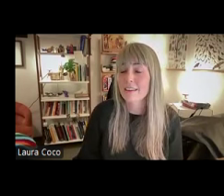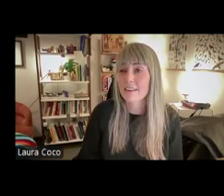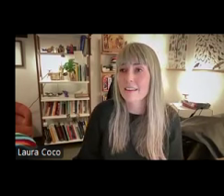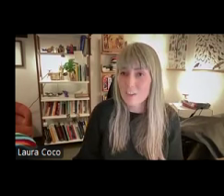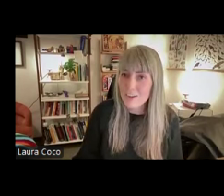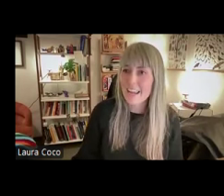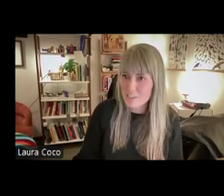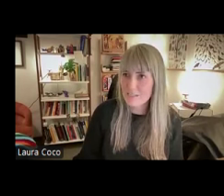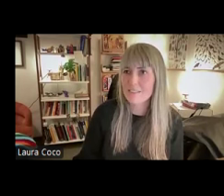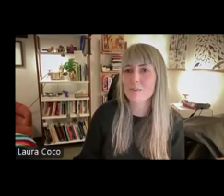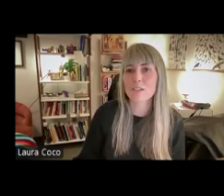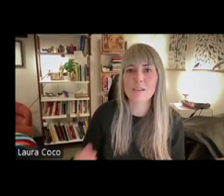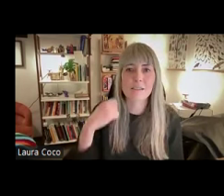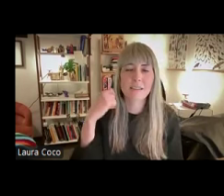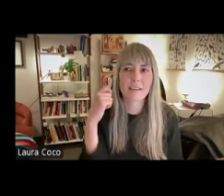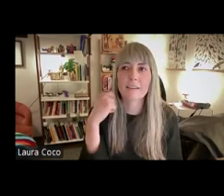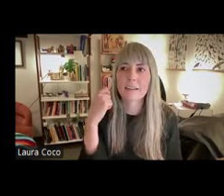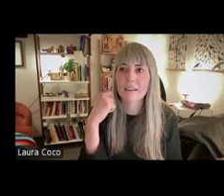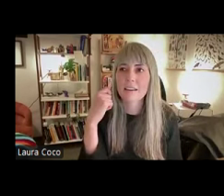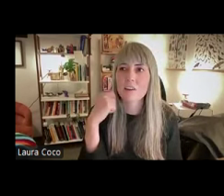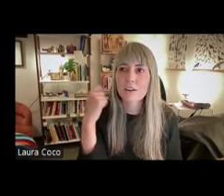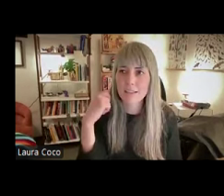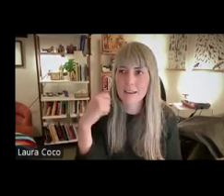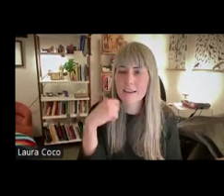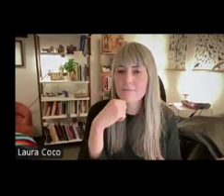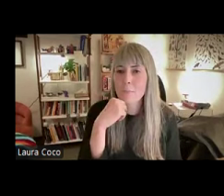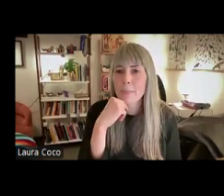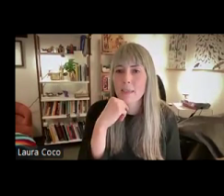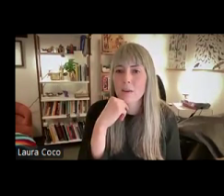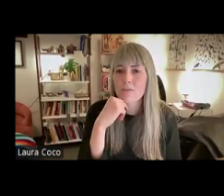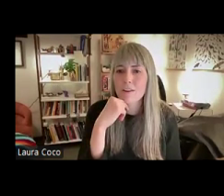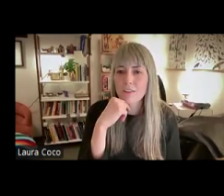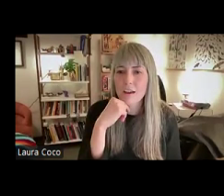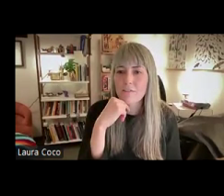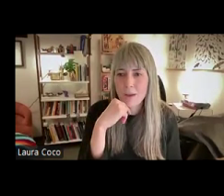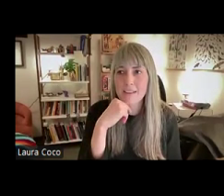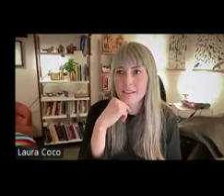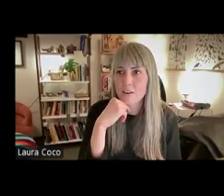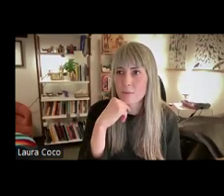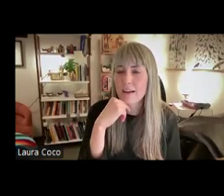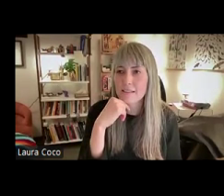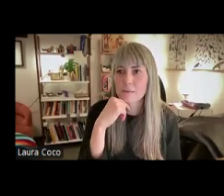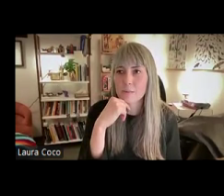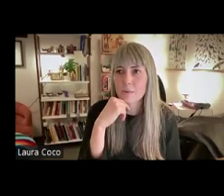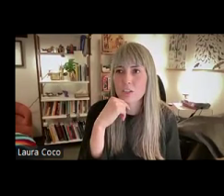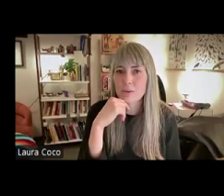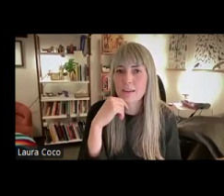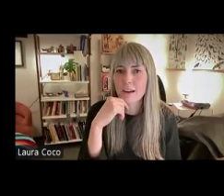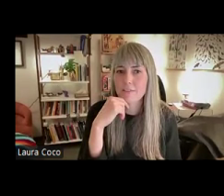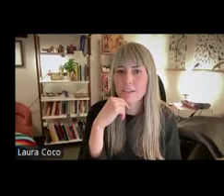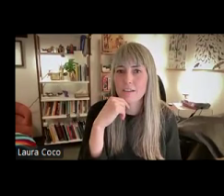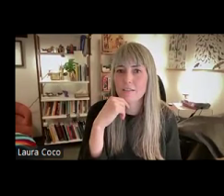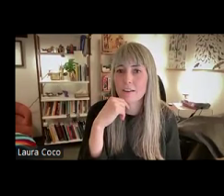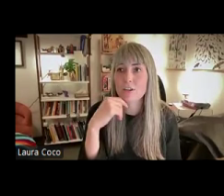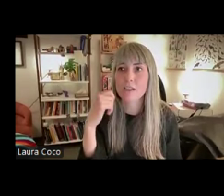y aquí está haciendo unas irrigaciones del oído, que básicamente son unas limpiezas del